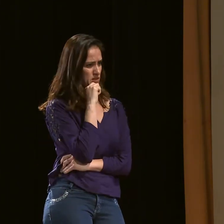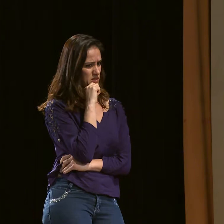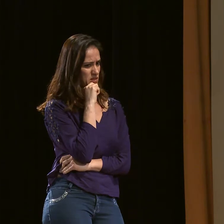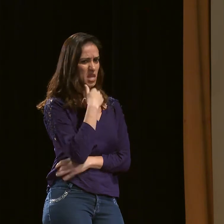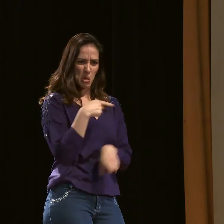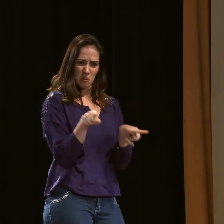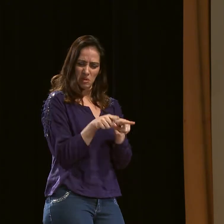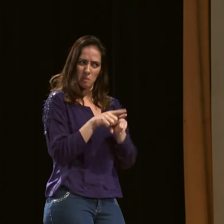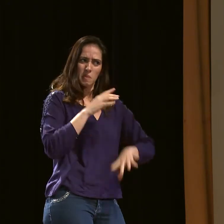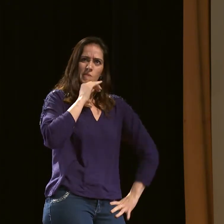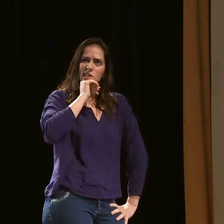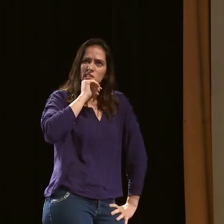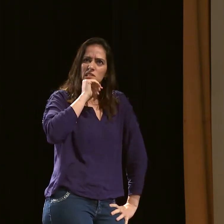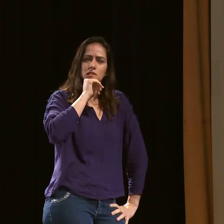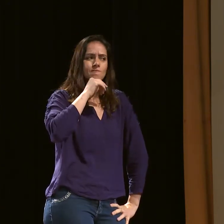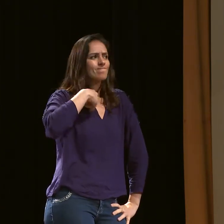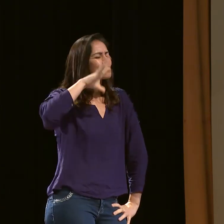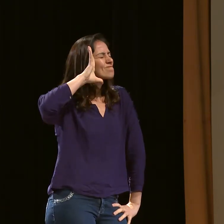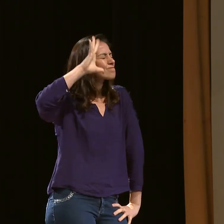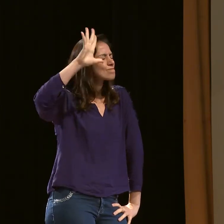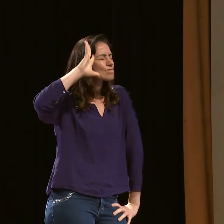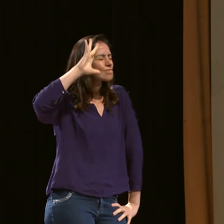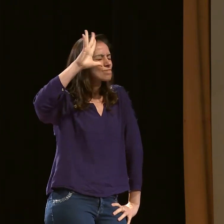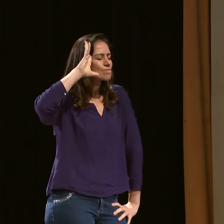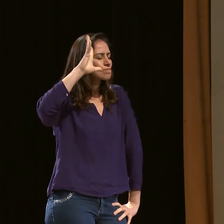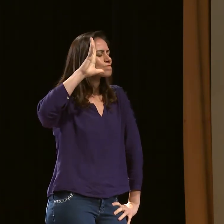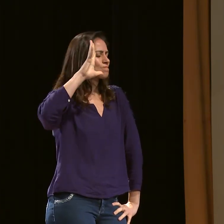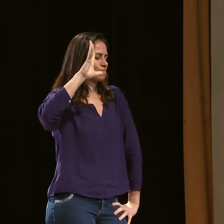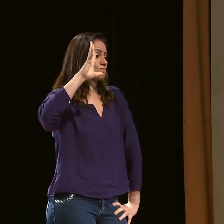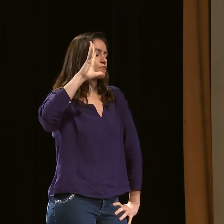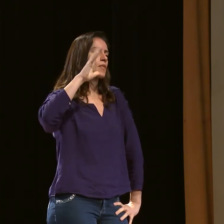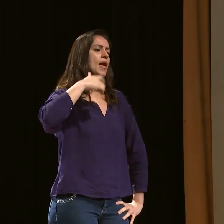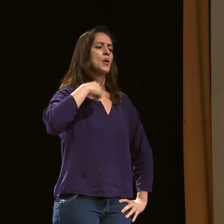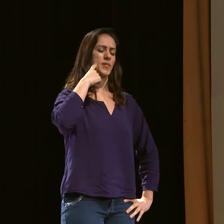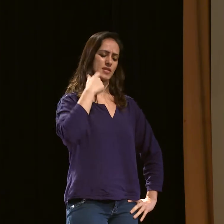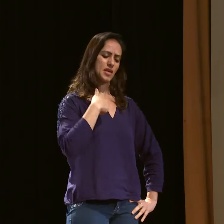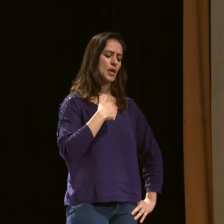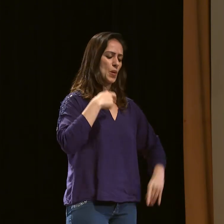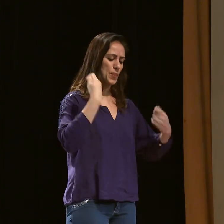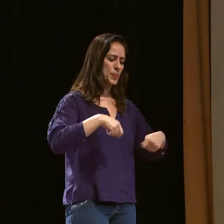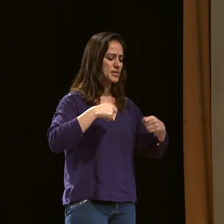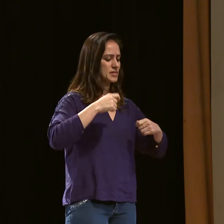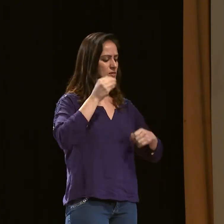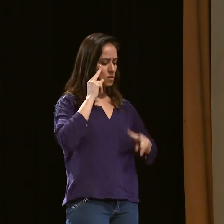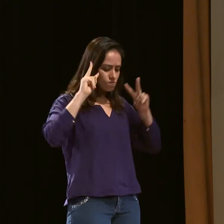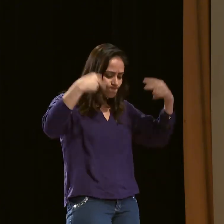mesma coisa com eles? Será que eu também ajo dessa forma? Né? E comecei a refletir sobre isso. E aí eu pensei, será que eu